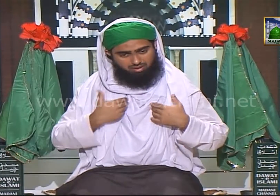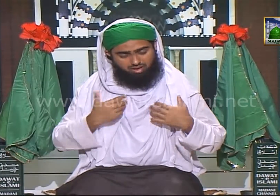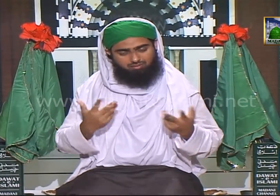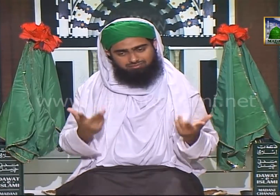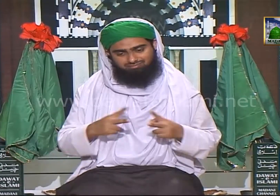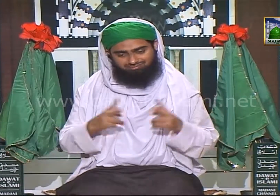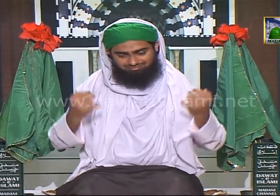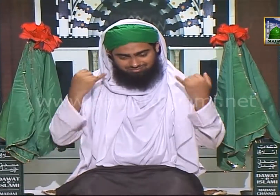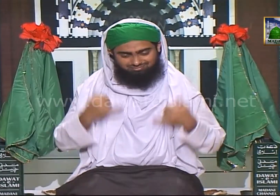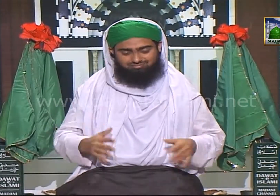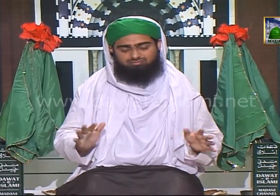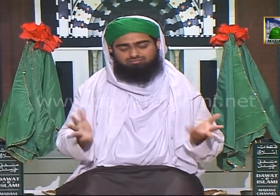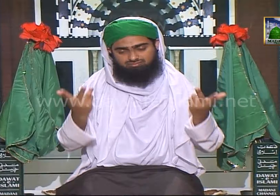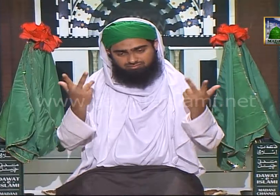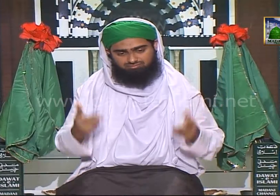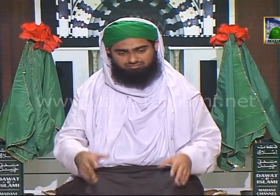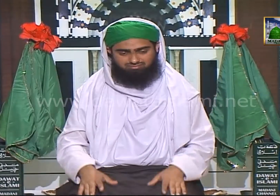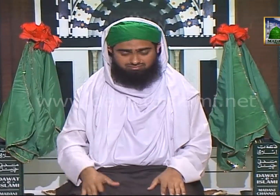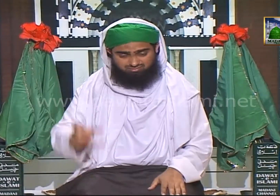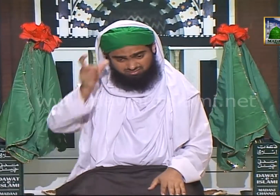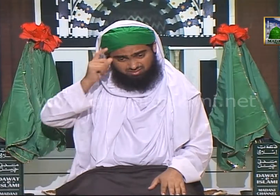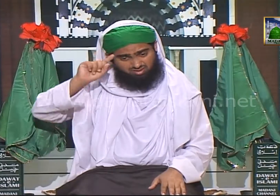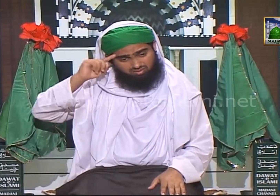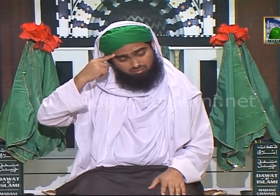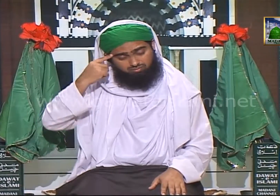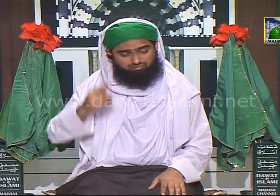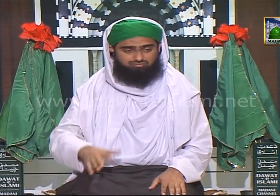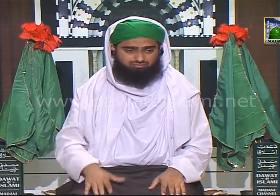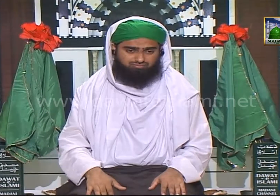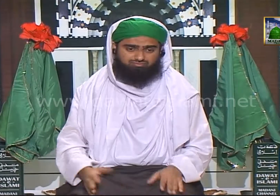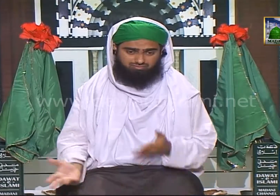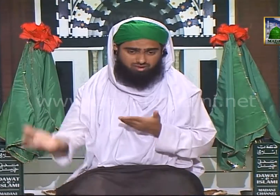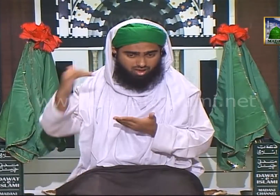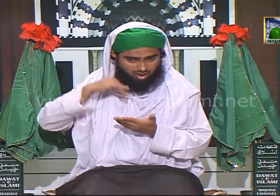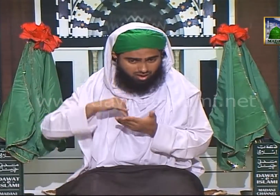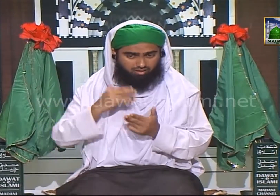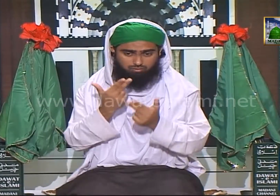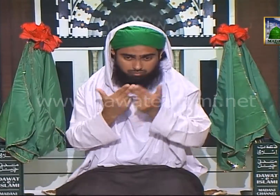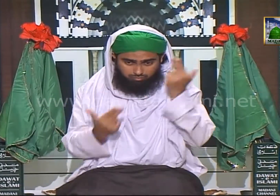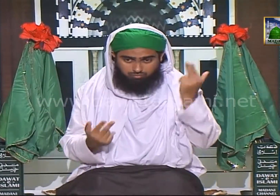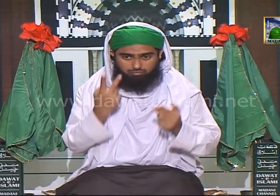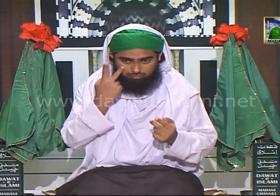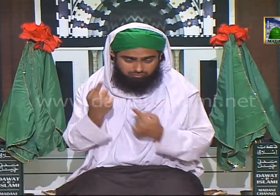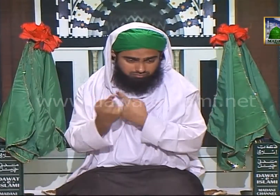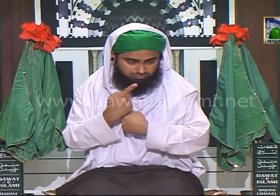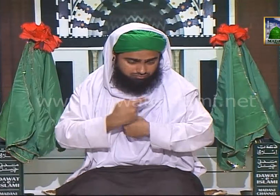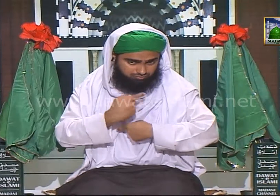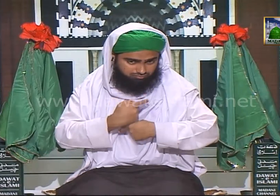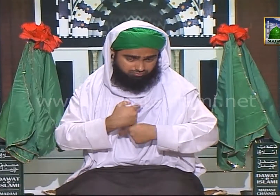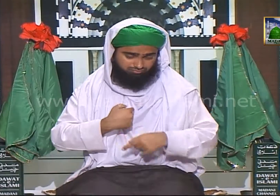جائے گا، پتہ نہیں چلے گا، شیطان تالیاں بجاتا رہے گا۔ تو اس لیے یہاں آیا کرو، تو یہی تو ہم لوگ سیکھتے ہیں کہ ظاہر کے ساتھ ساتھ ہمارے باطن کی